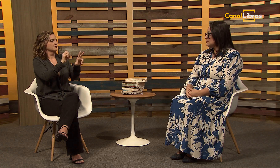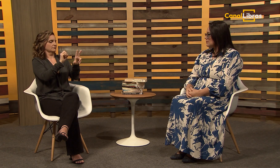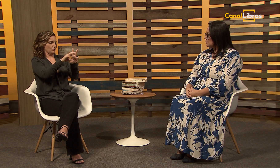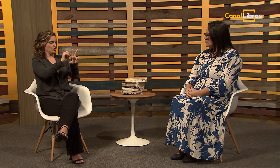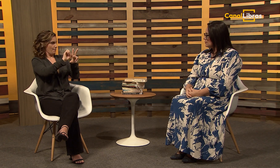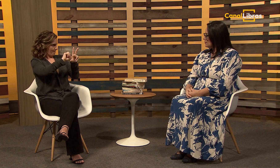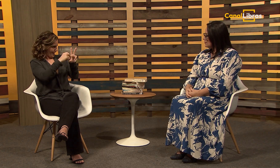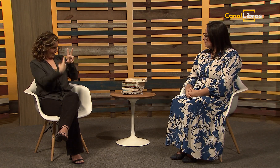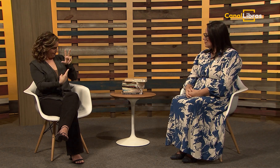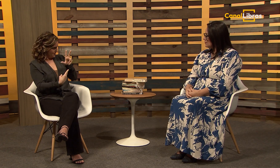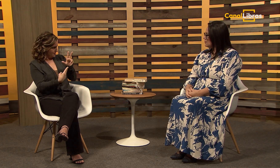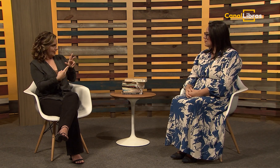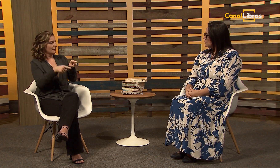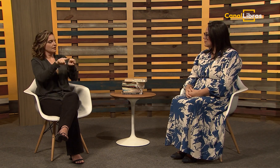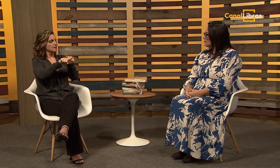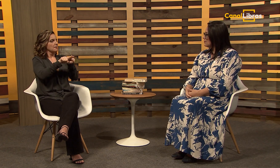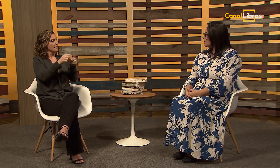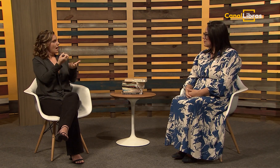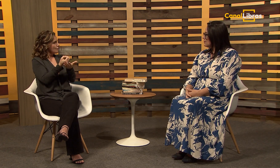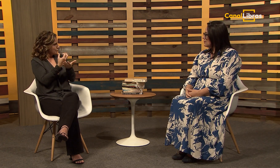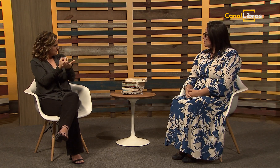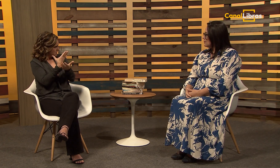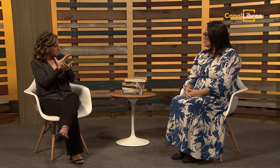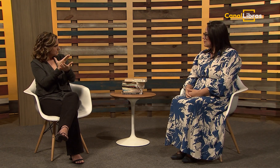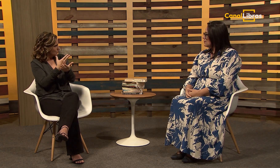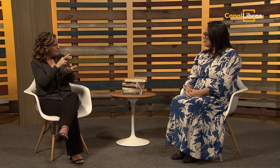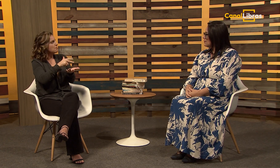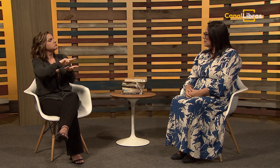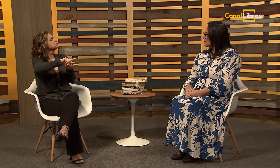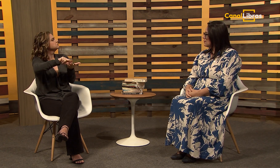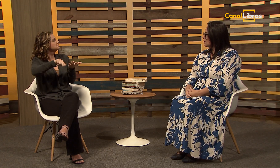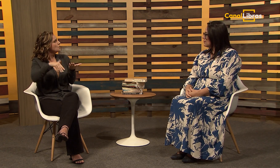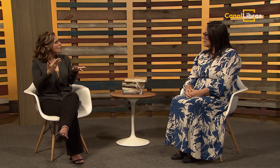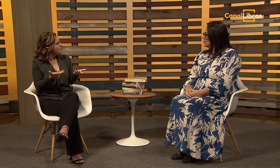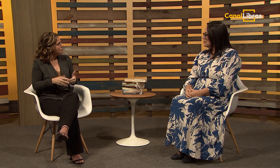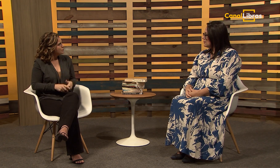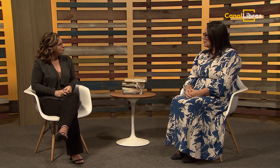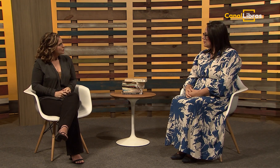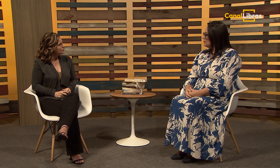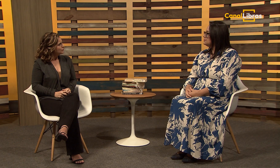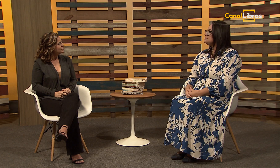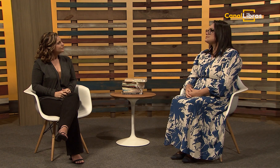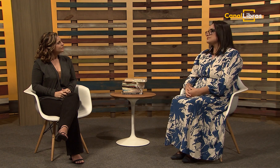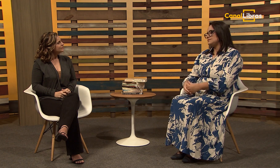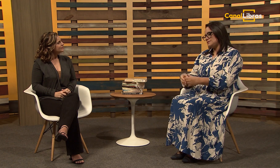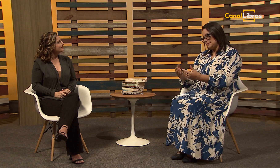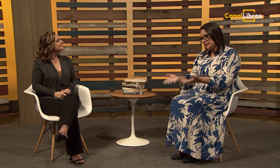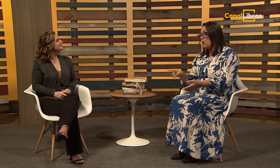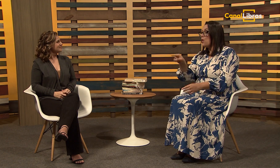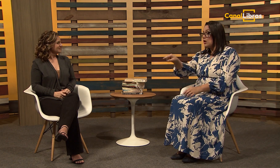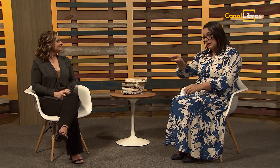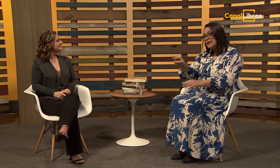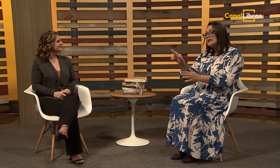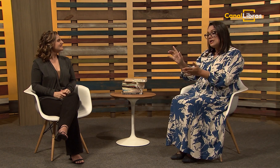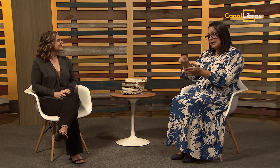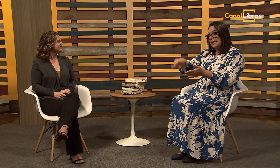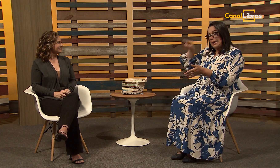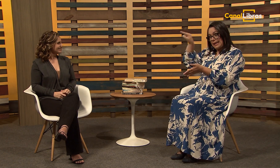SEMESP, temos a DIPEBS, a Secretaria de Alfabetização. Quais seriam as outras? Vinculadas ao